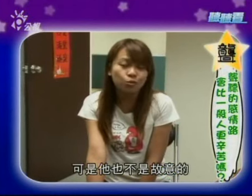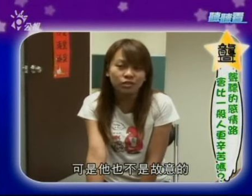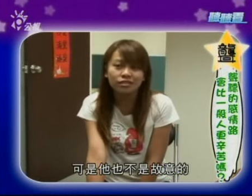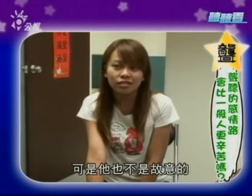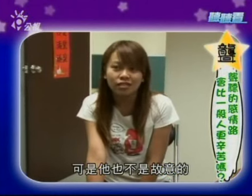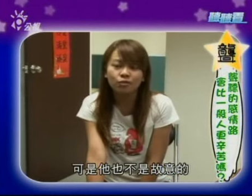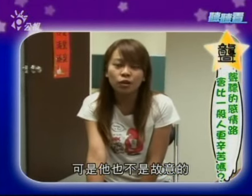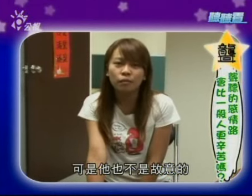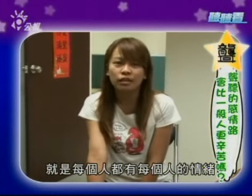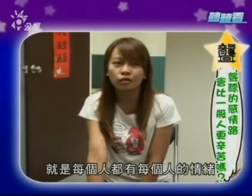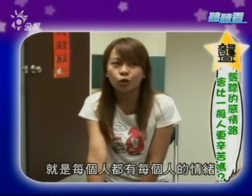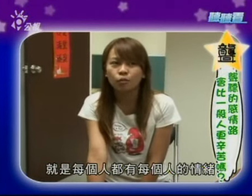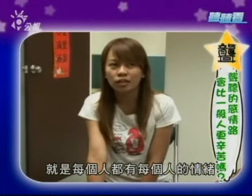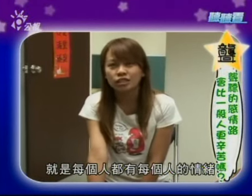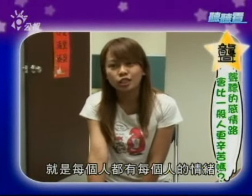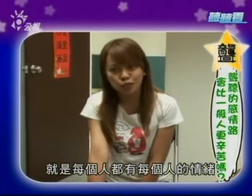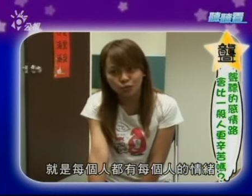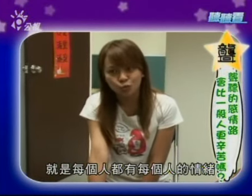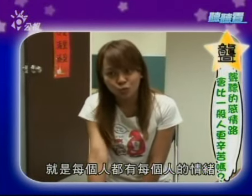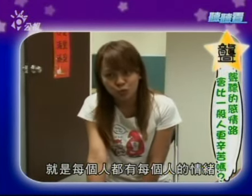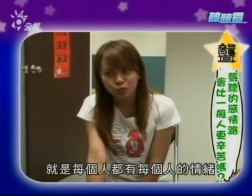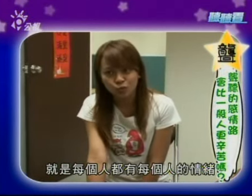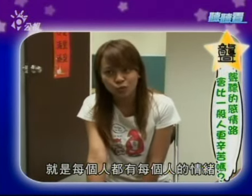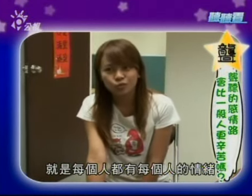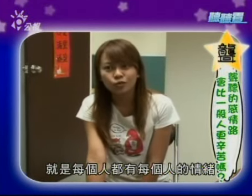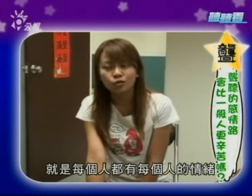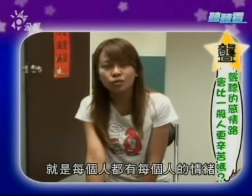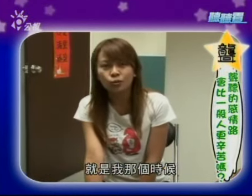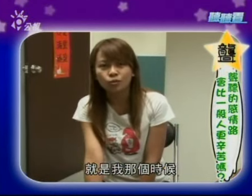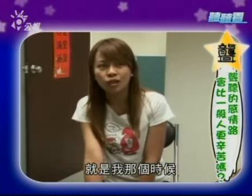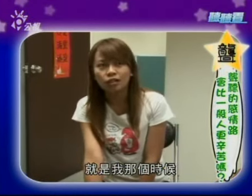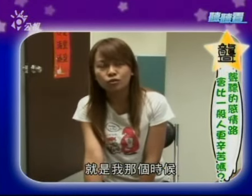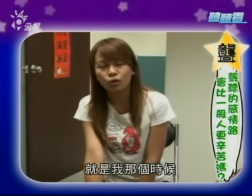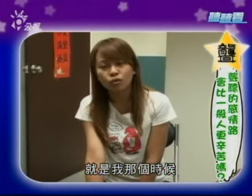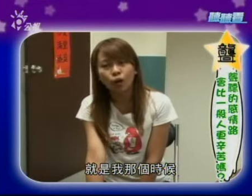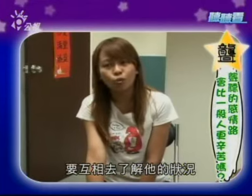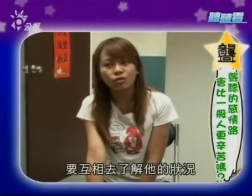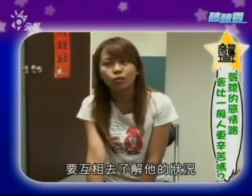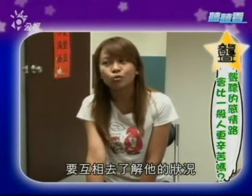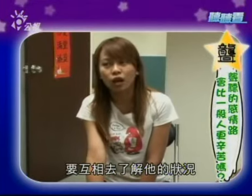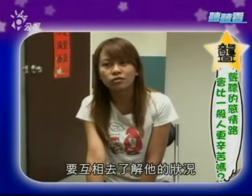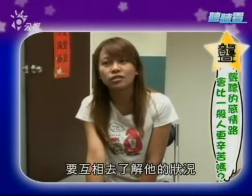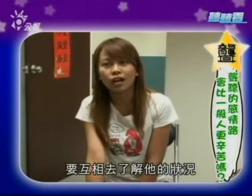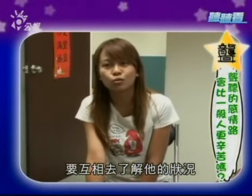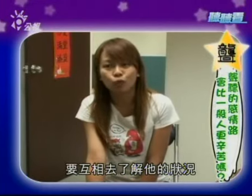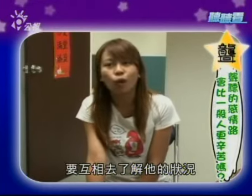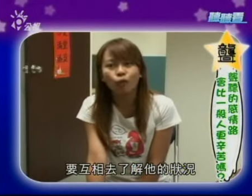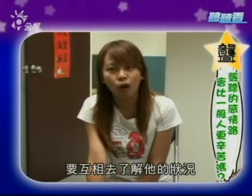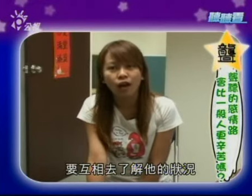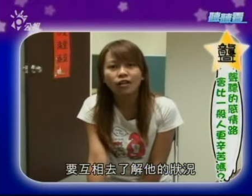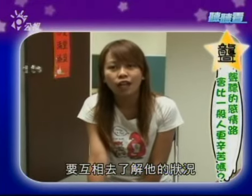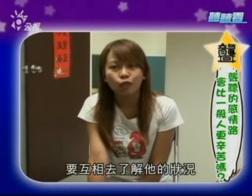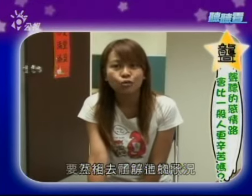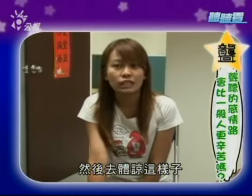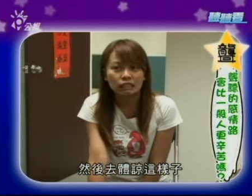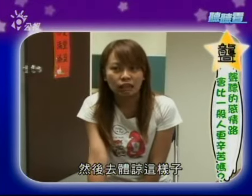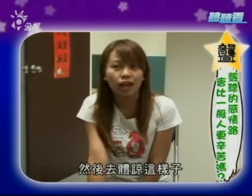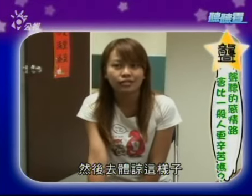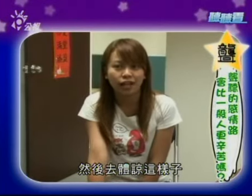意的因为每个人都要每个人的情绪就是我那个时候要互相复杂的状况嘛他自己是这样的样